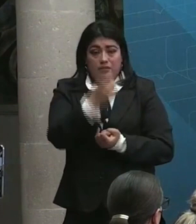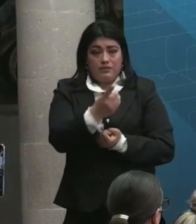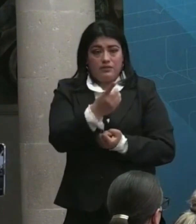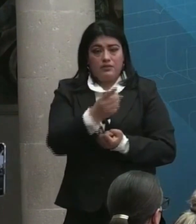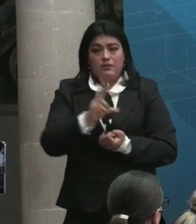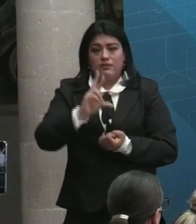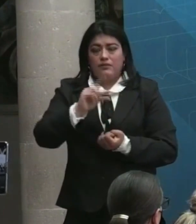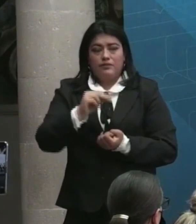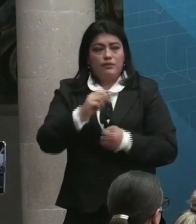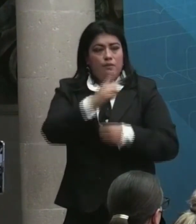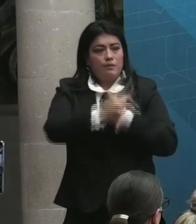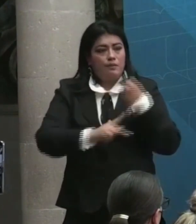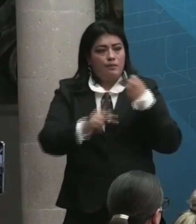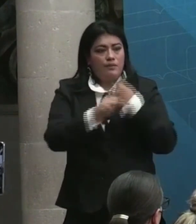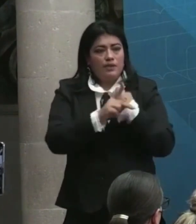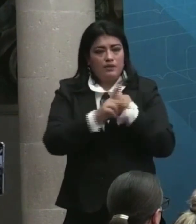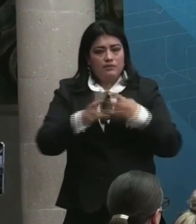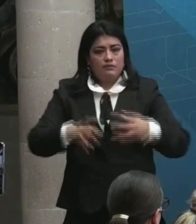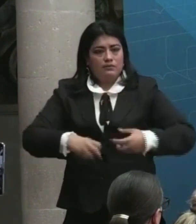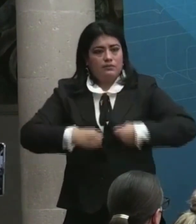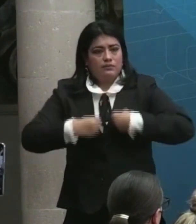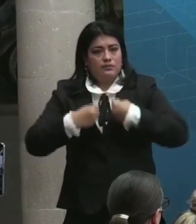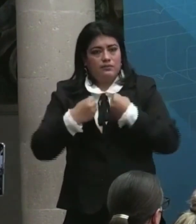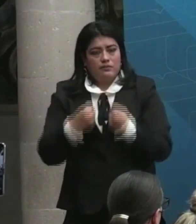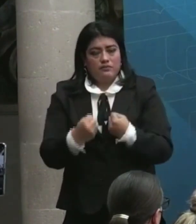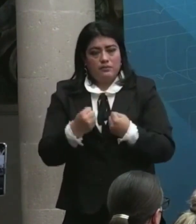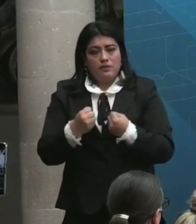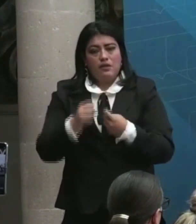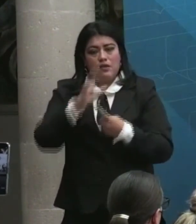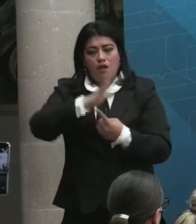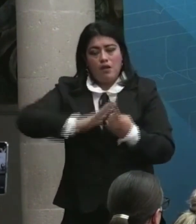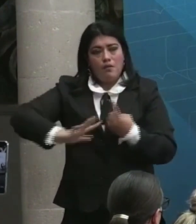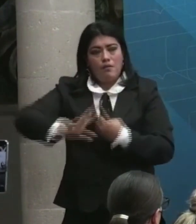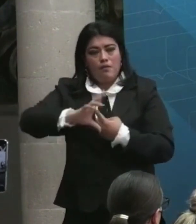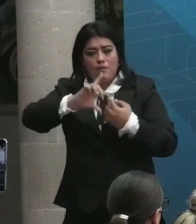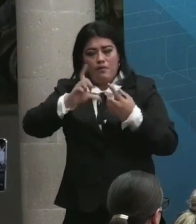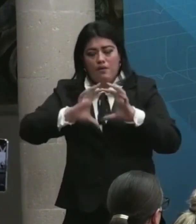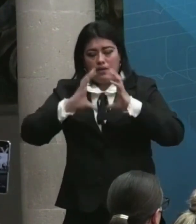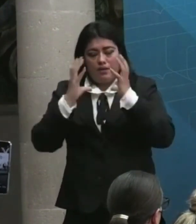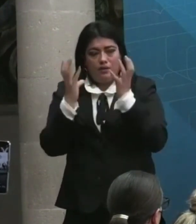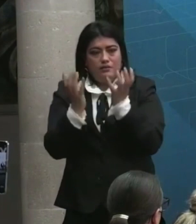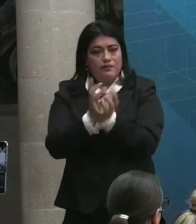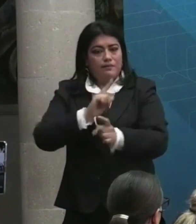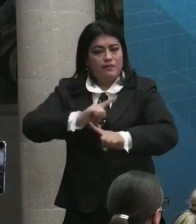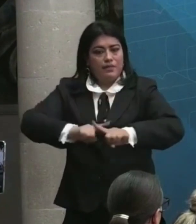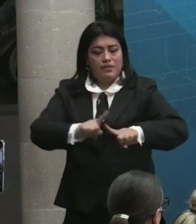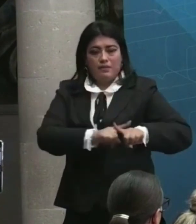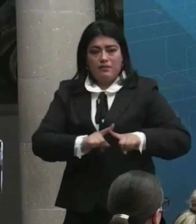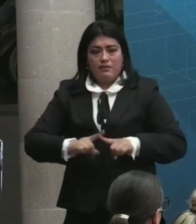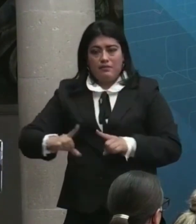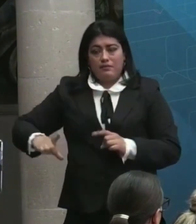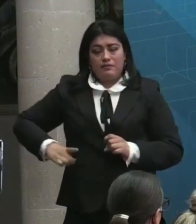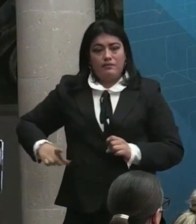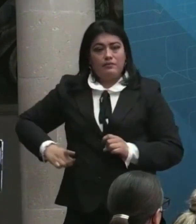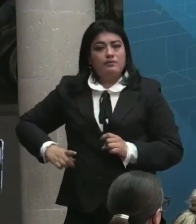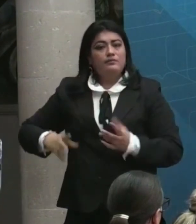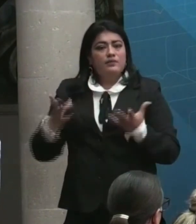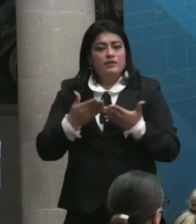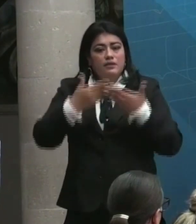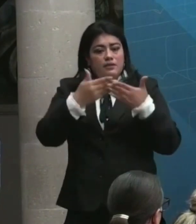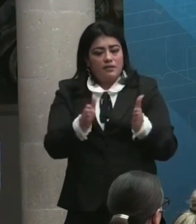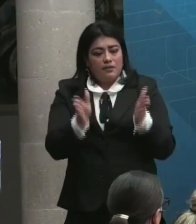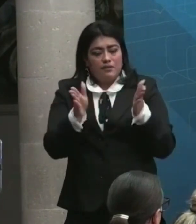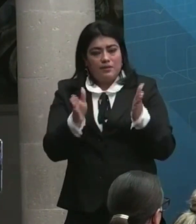que nuestro país se consolida en una tendencia global, pues hay diversos gobiernos que están promoviendo esquemas de apertura